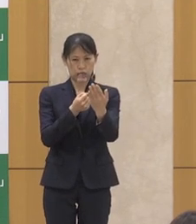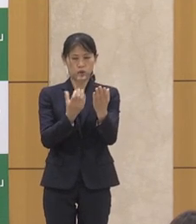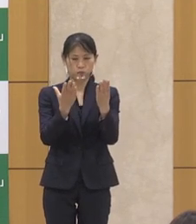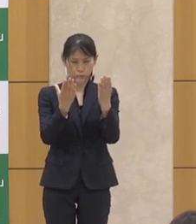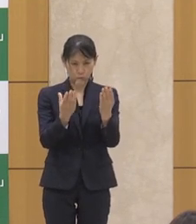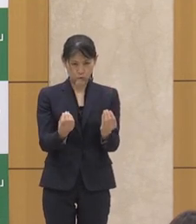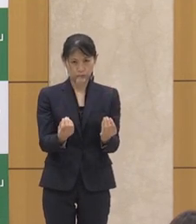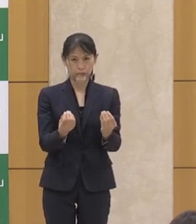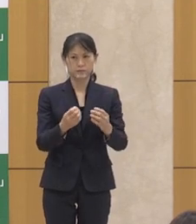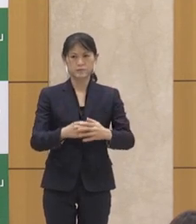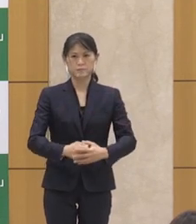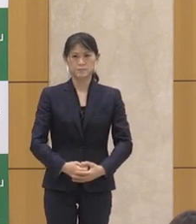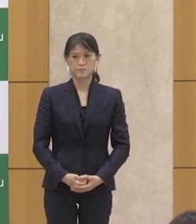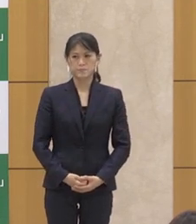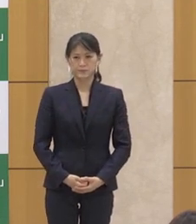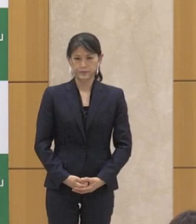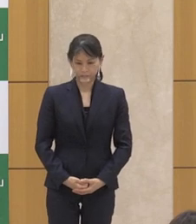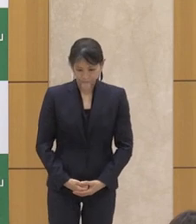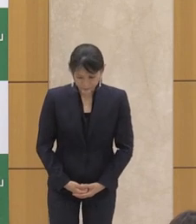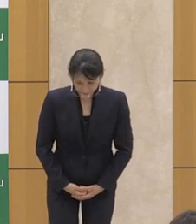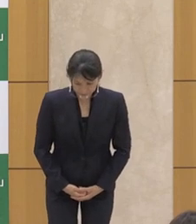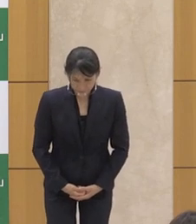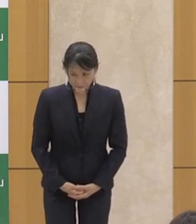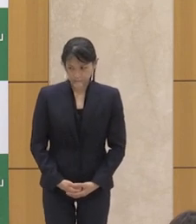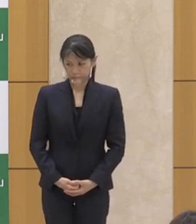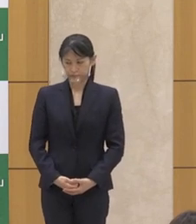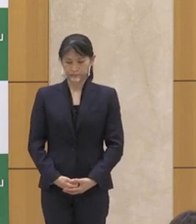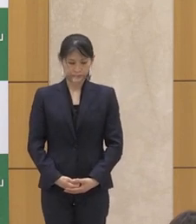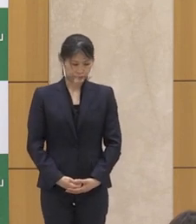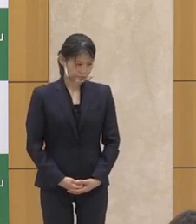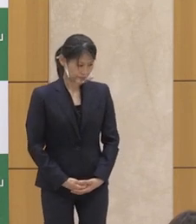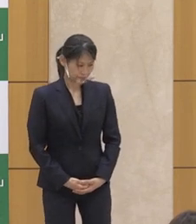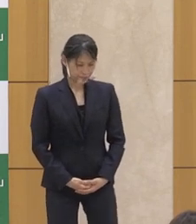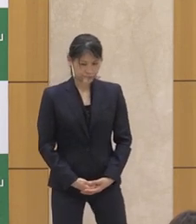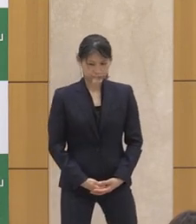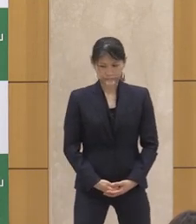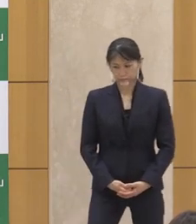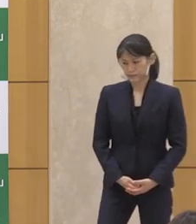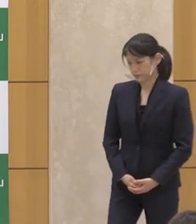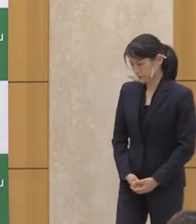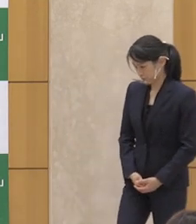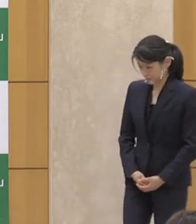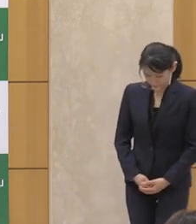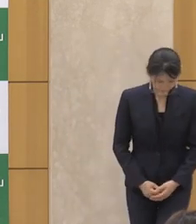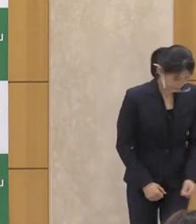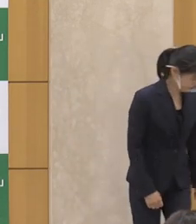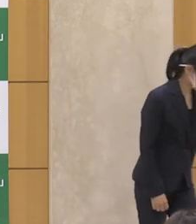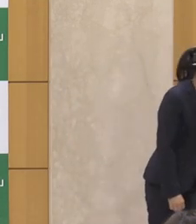了いたします。 お疲れ様でした。 Thank you.